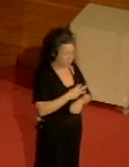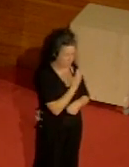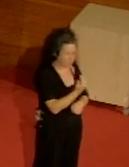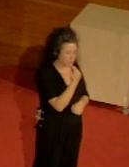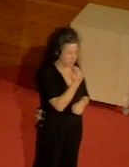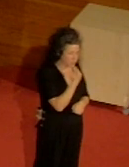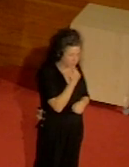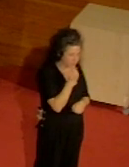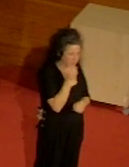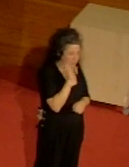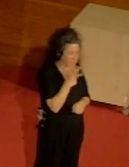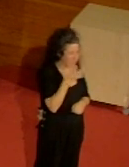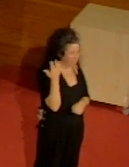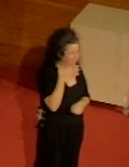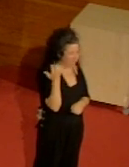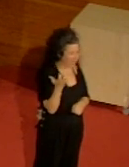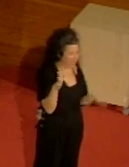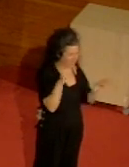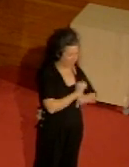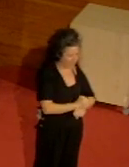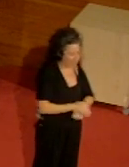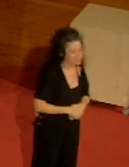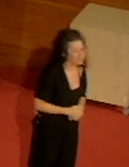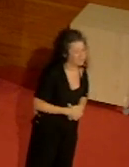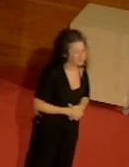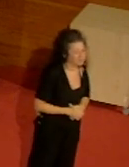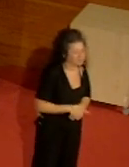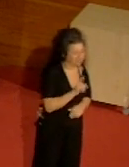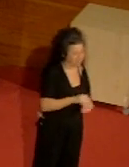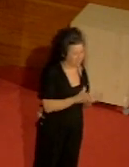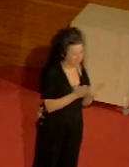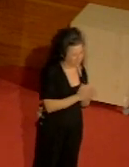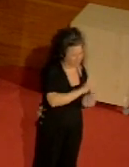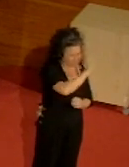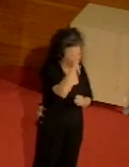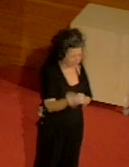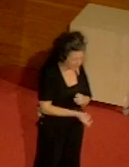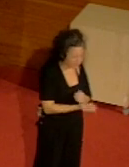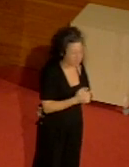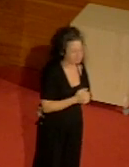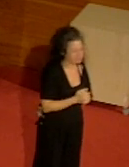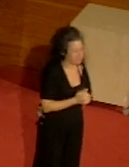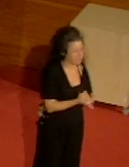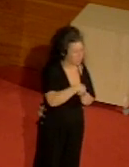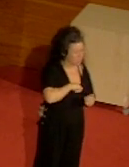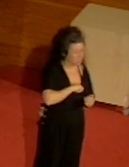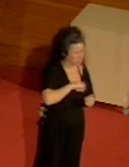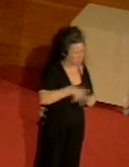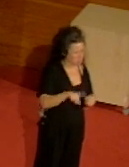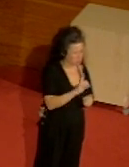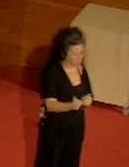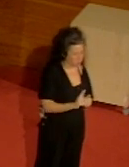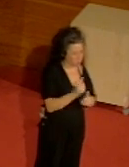Gainera, Agus hainbat libururen egilea ere bada. Besteak beste, No somos refugiados, Círculo de Tiza